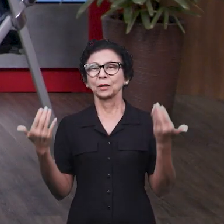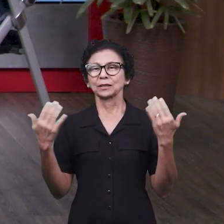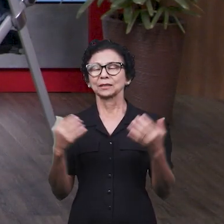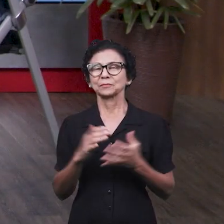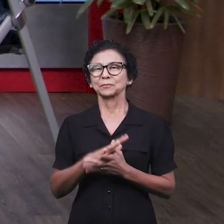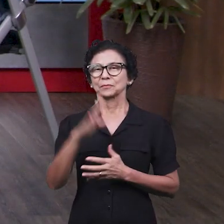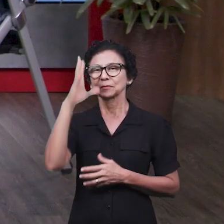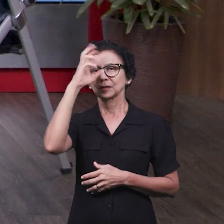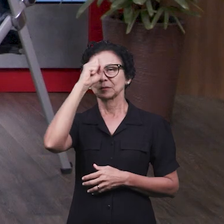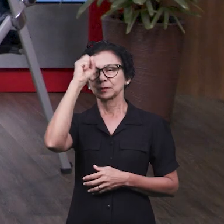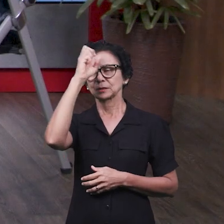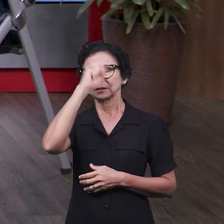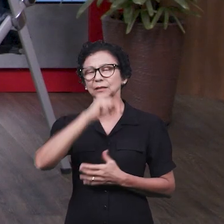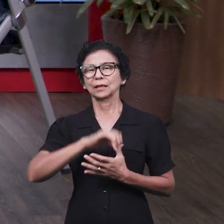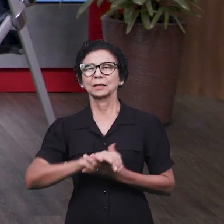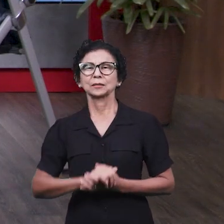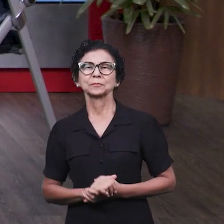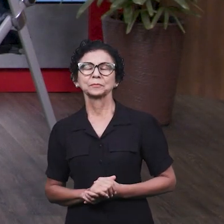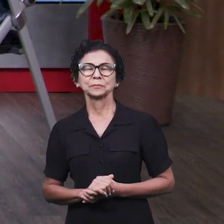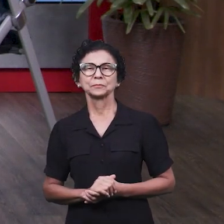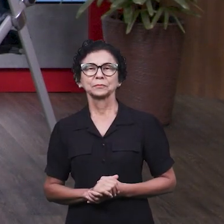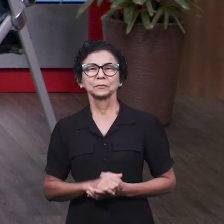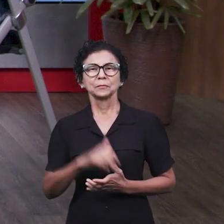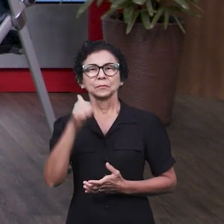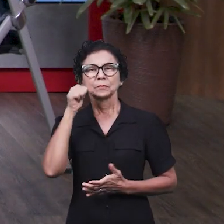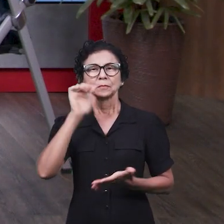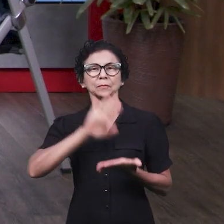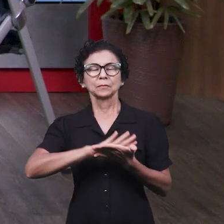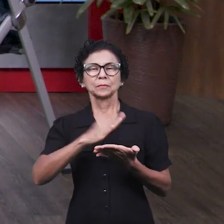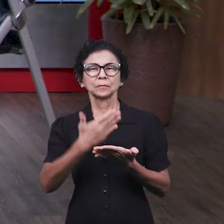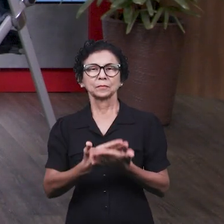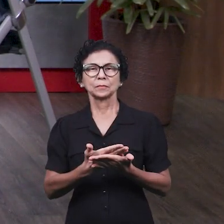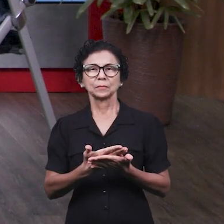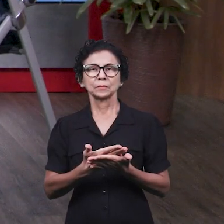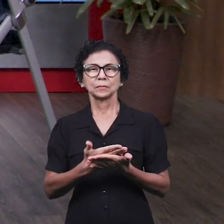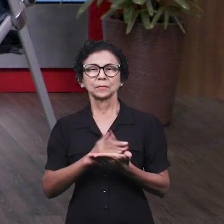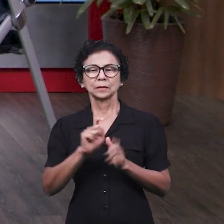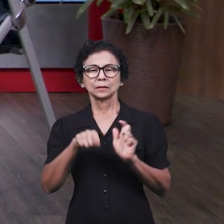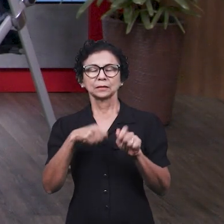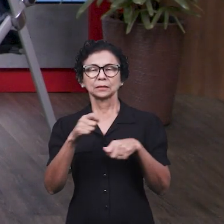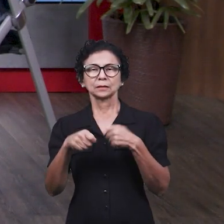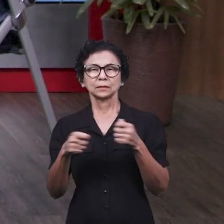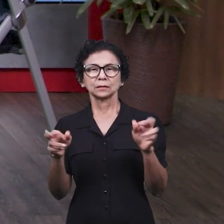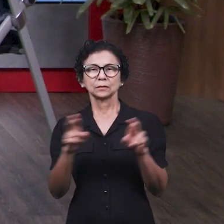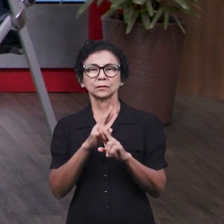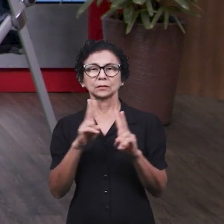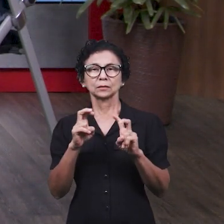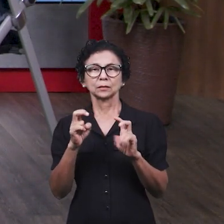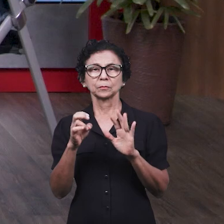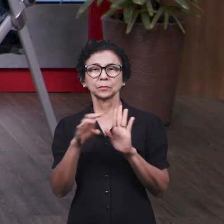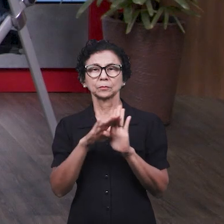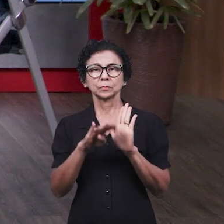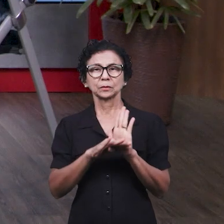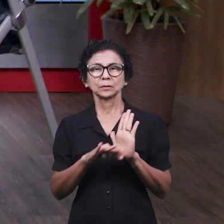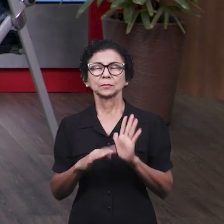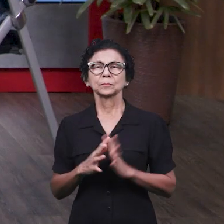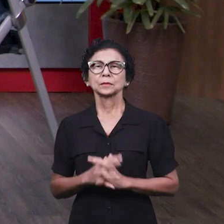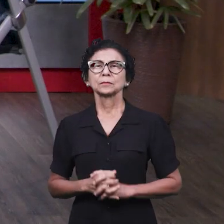nossa irmã intérprete de Libras alguns sinais relacionados ao tema do programa deste